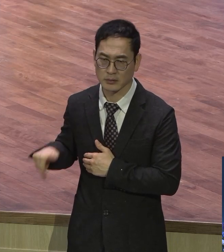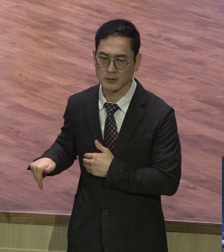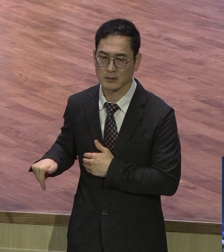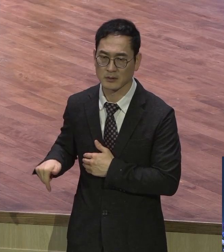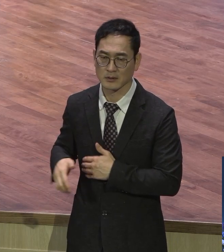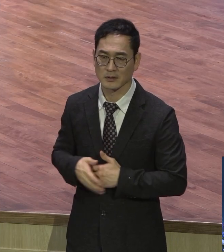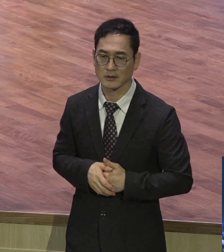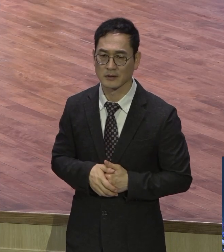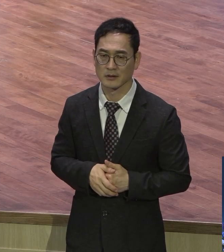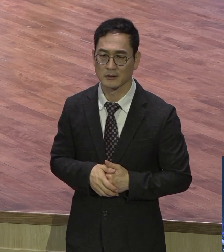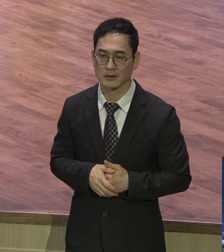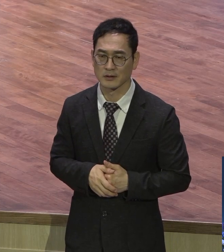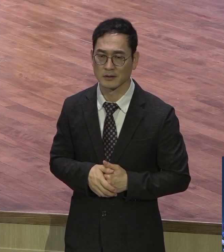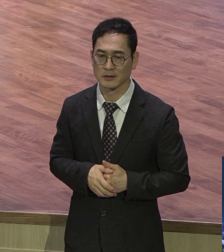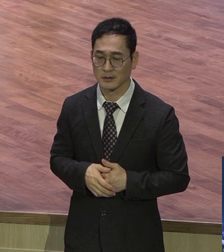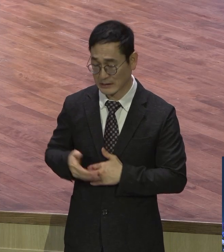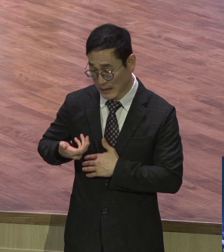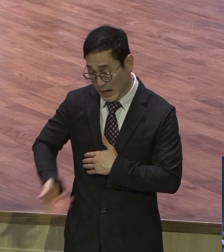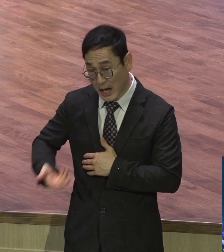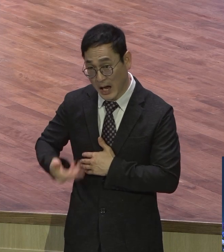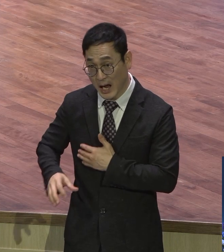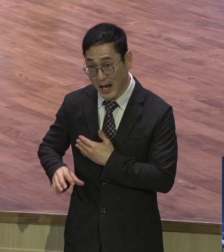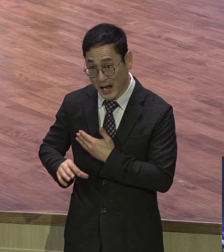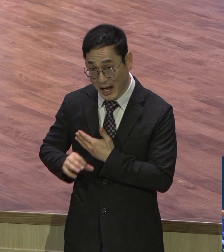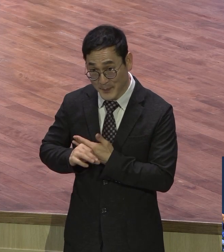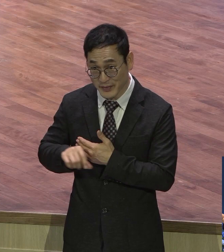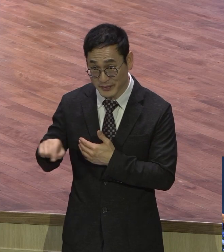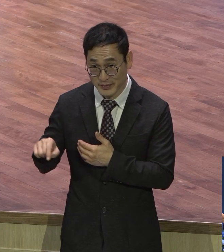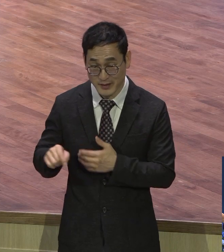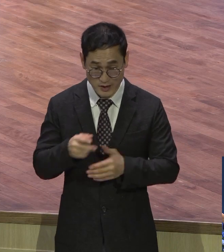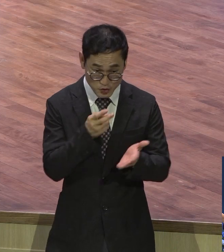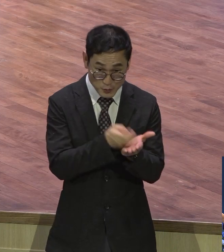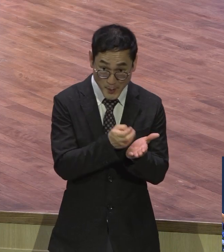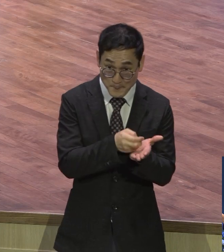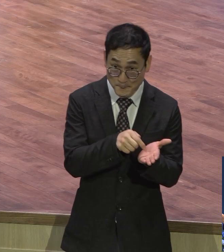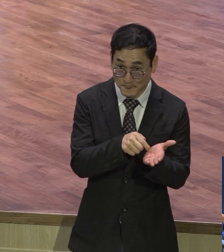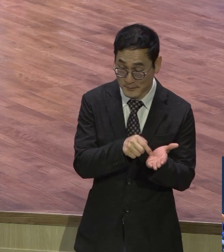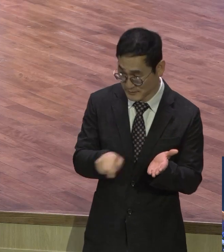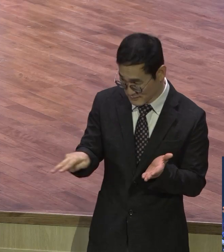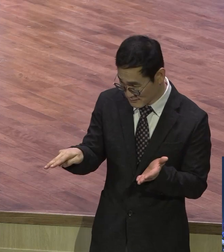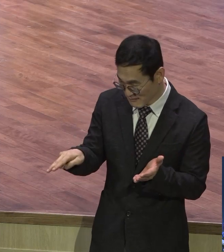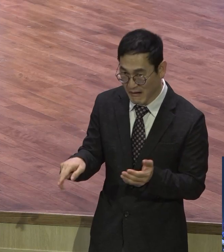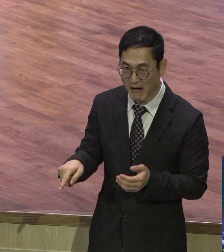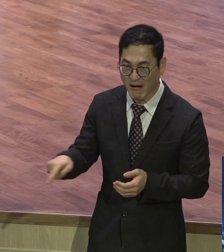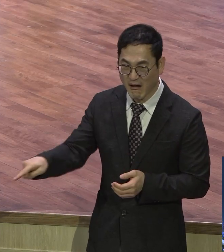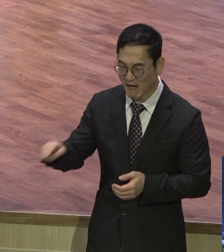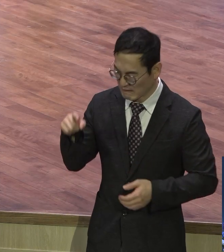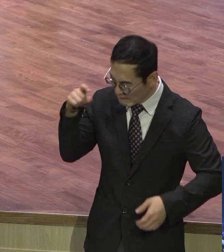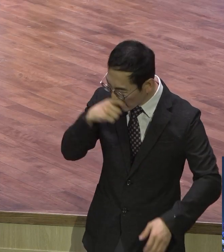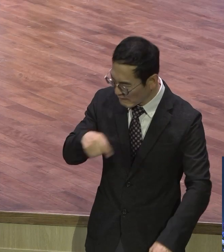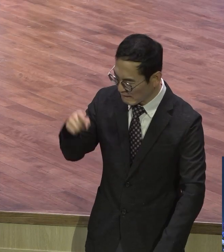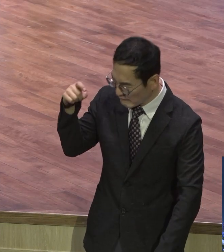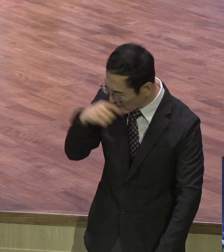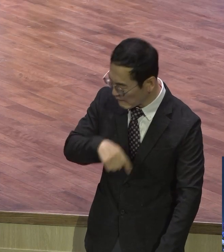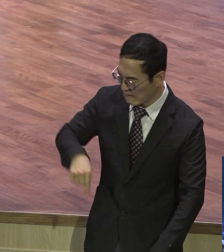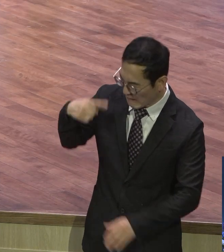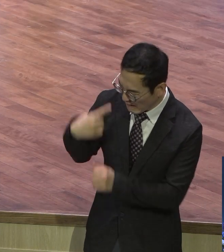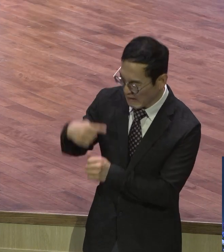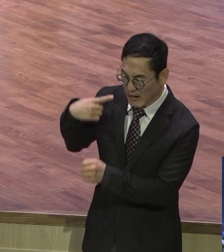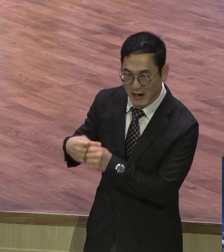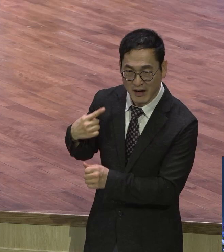따르면 이 하열을 하게 되면 부중한 여자다. 취급을 당해서 가족들에게서도